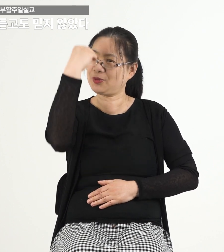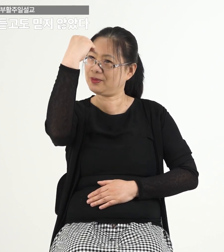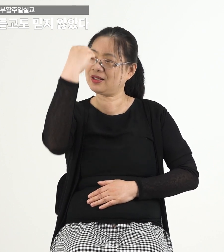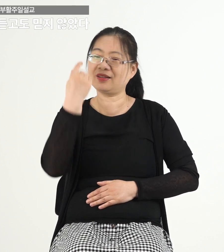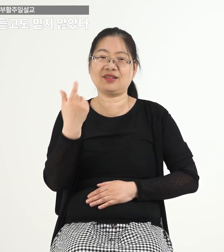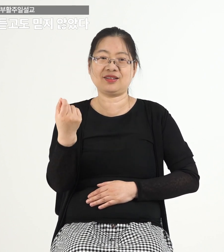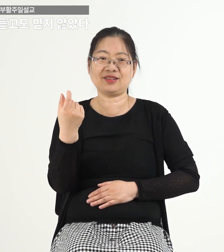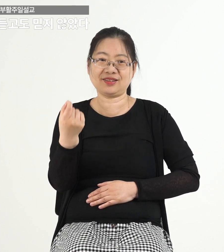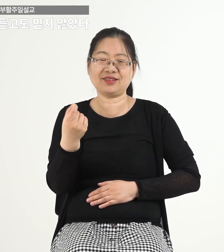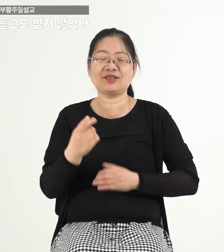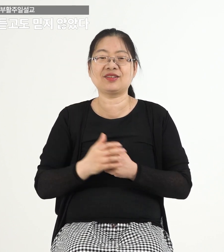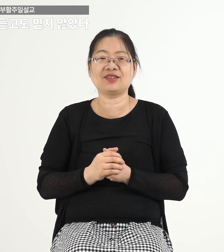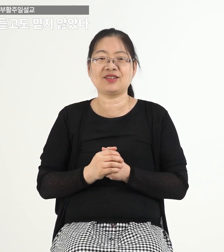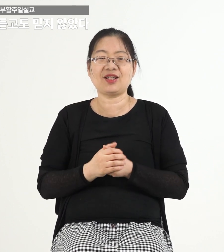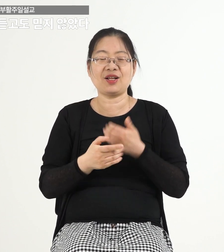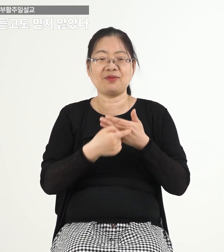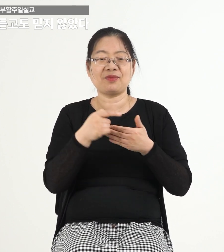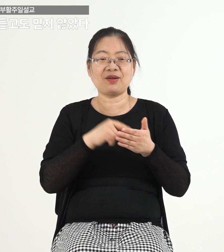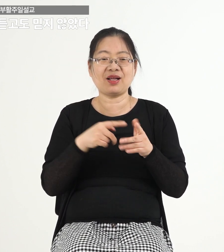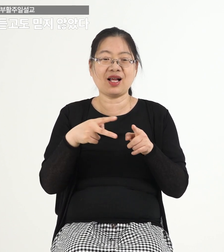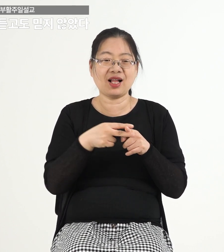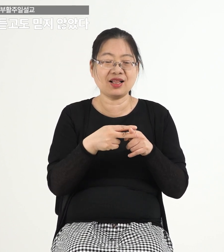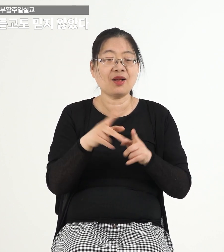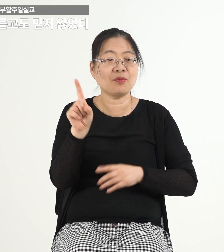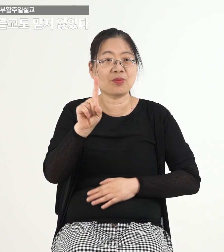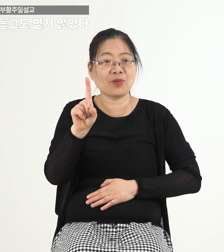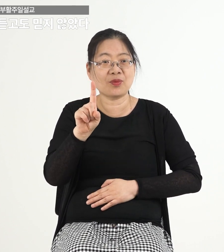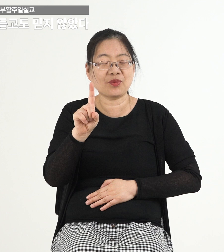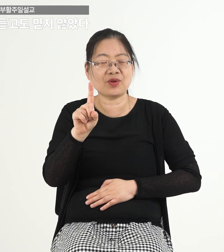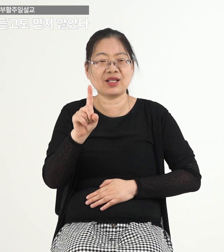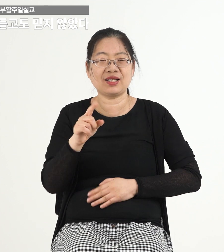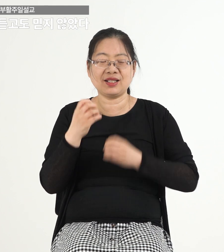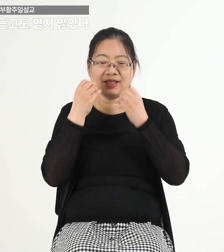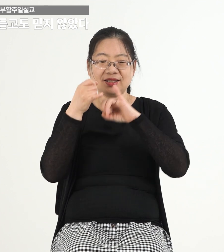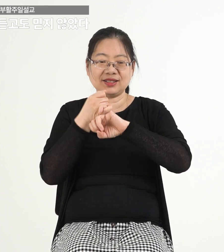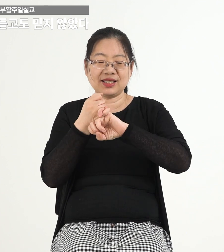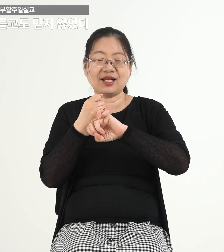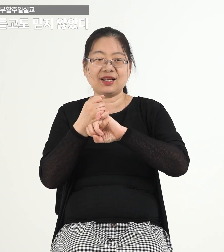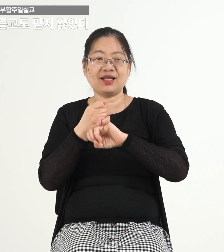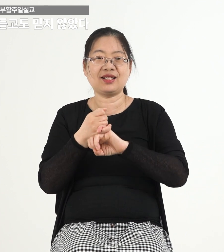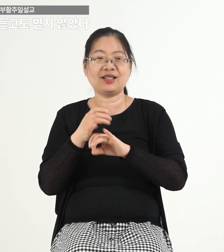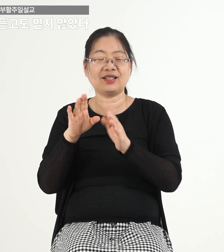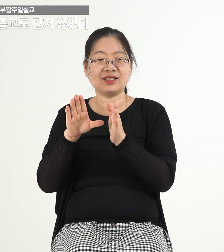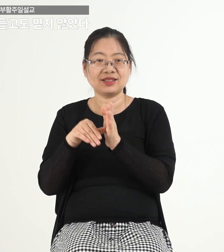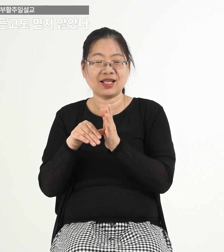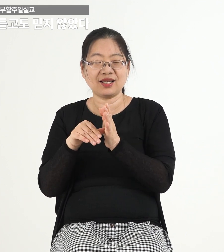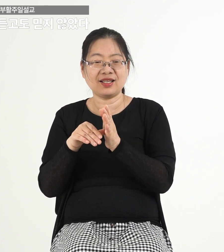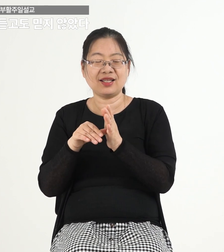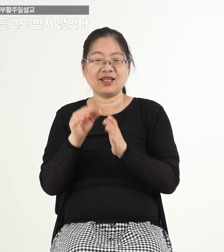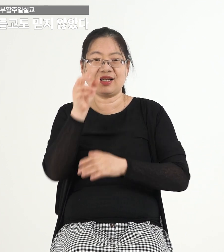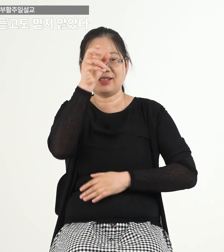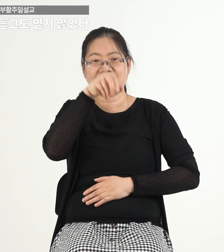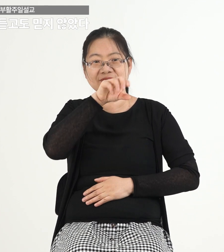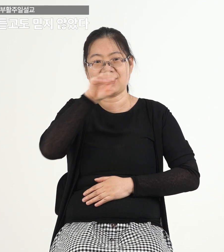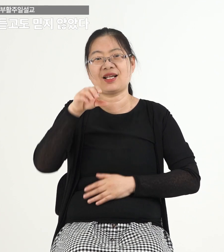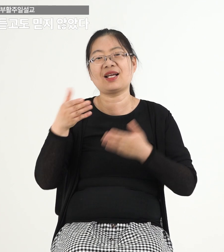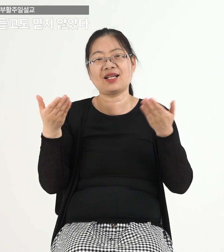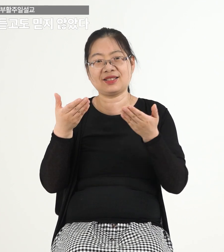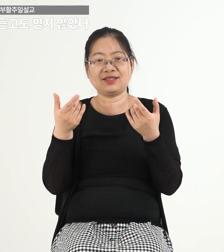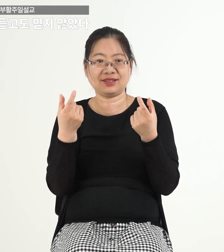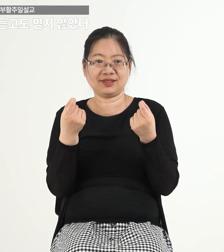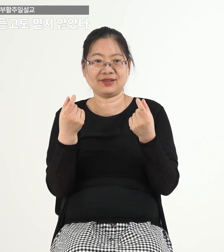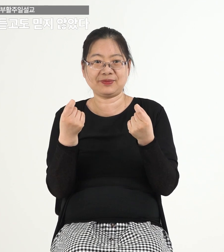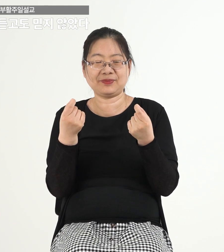거예요. 마음의 할례는 사실상 신약에 넘어와서 십자가 사건을 얘기합니다.